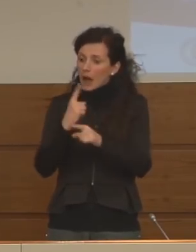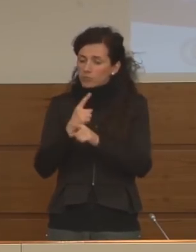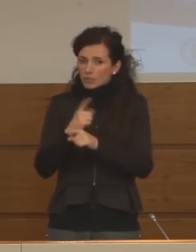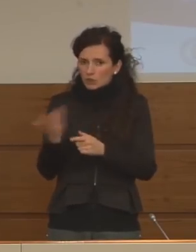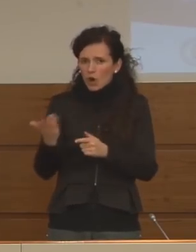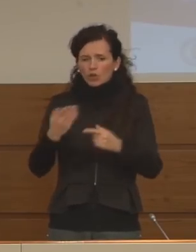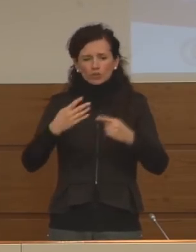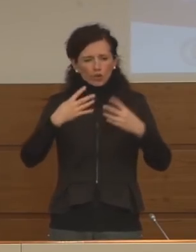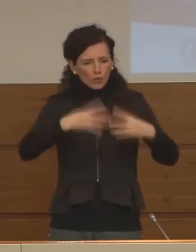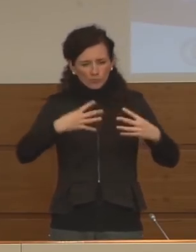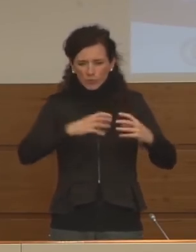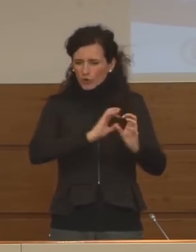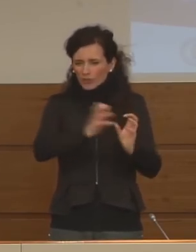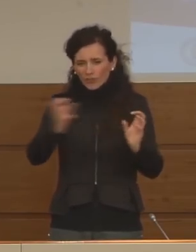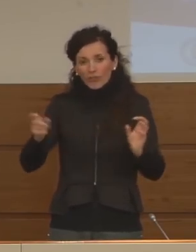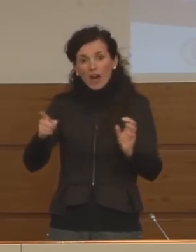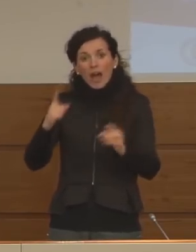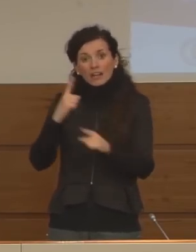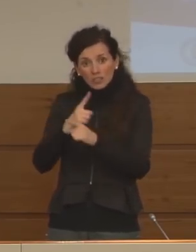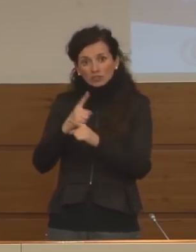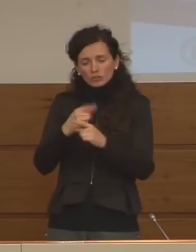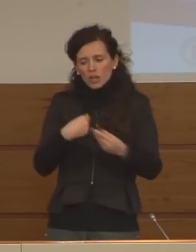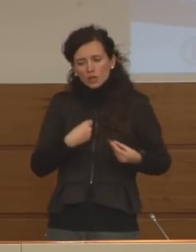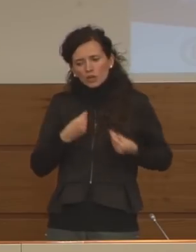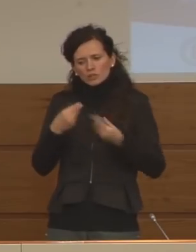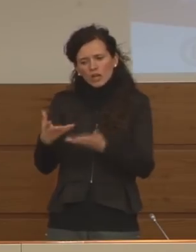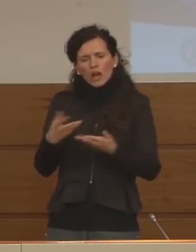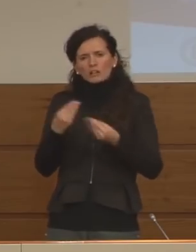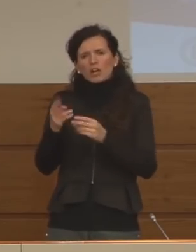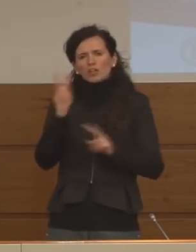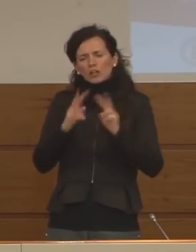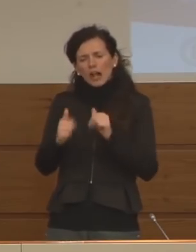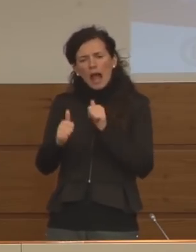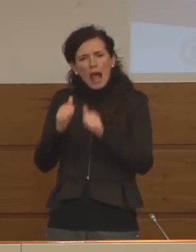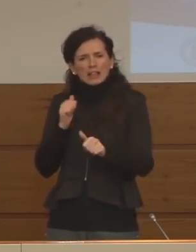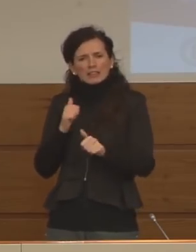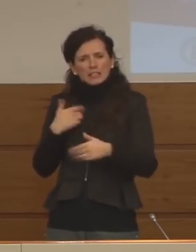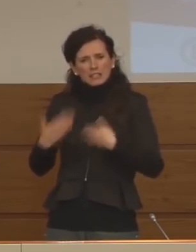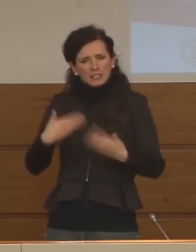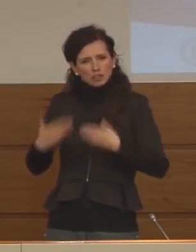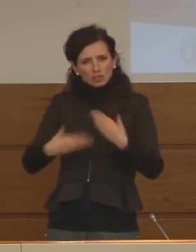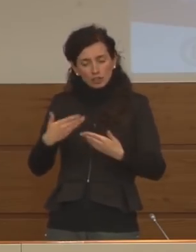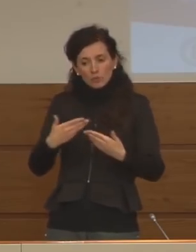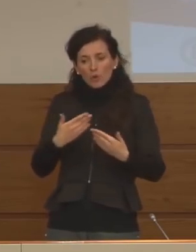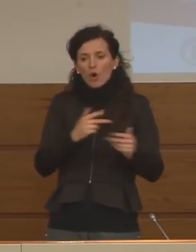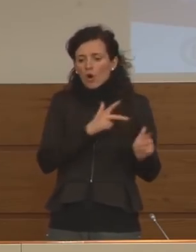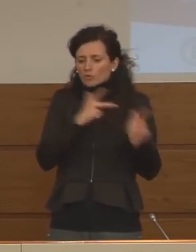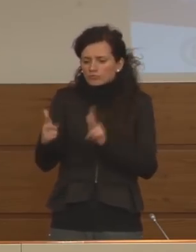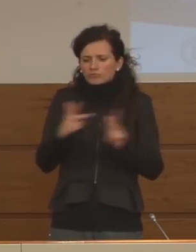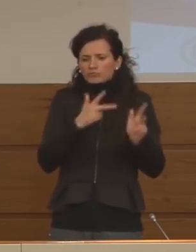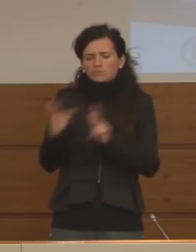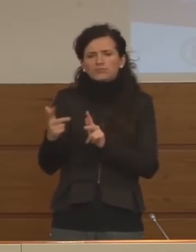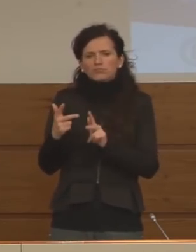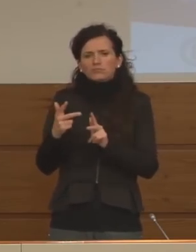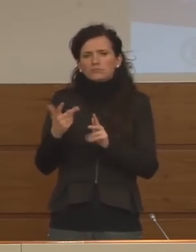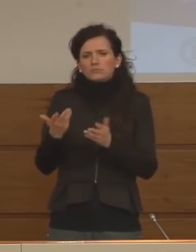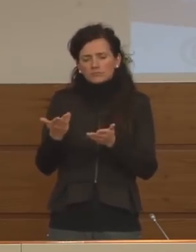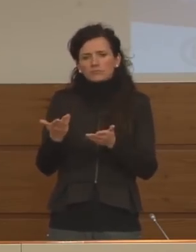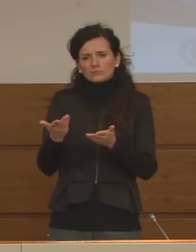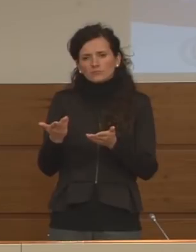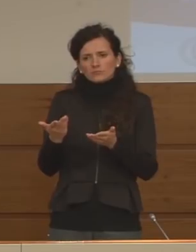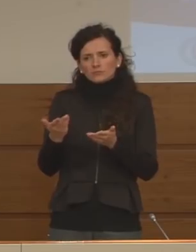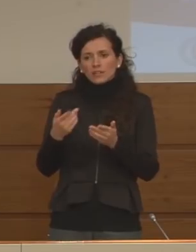lo lasci dire così necessarie ad anticipare se ci riusciamo l'arrivo della